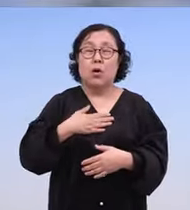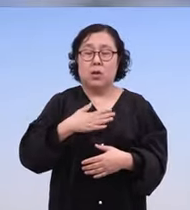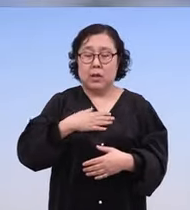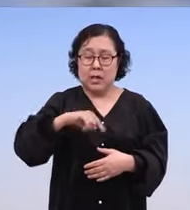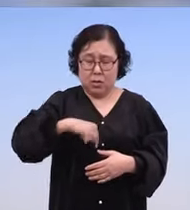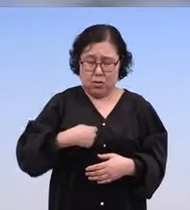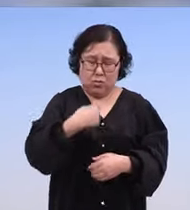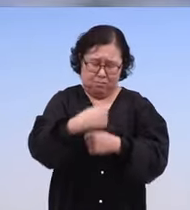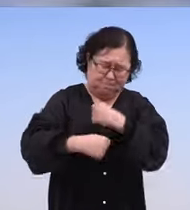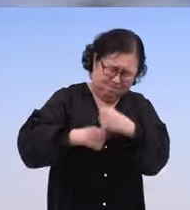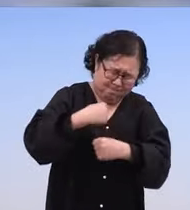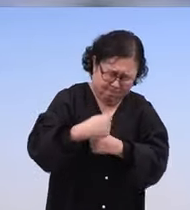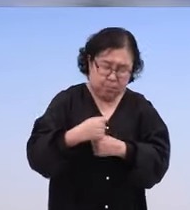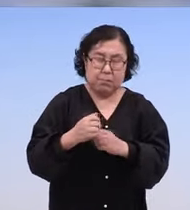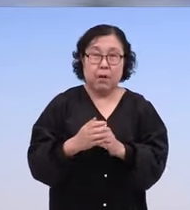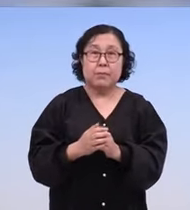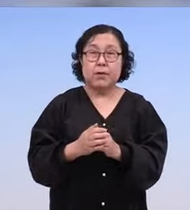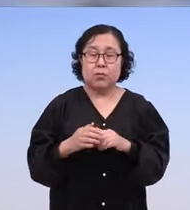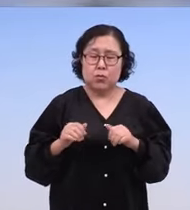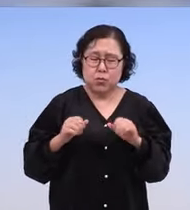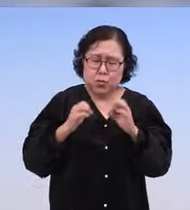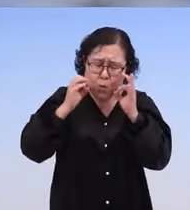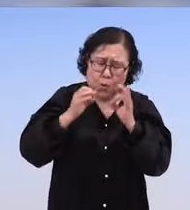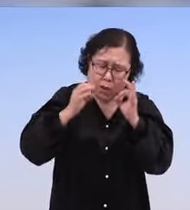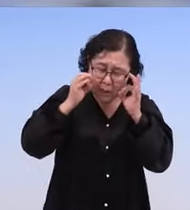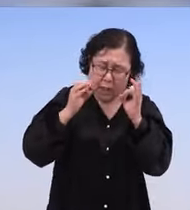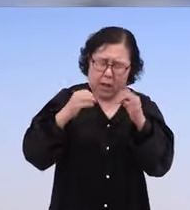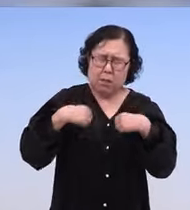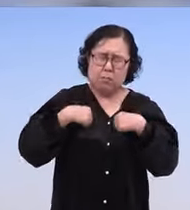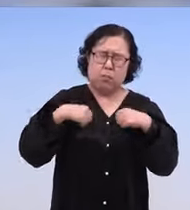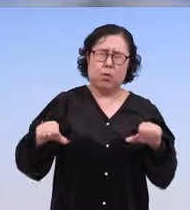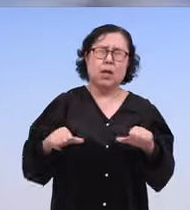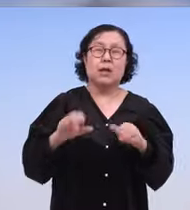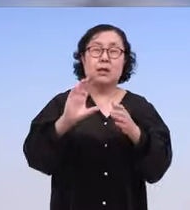짓는 게 그게 오늘 저나 여러분의 모습 아닙니까?